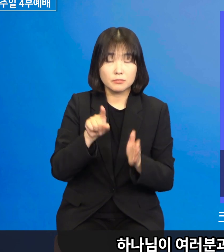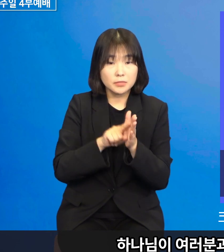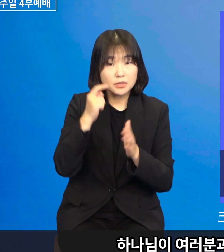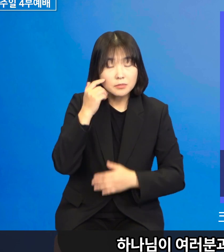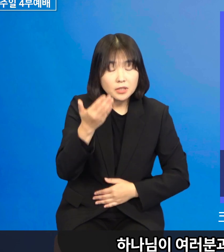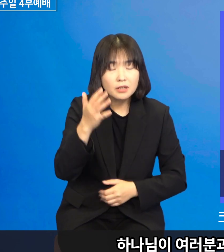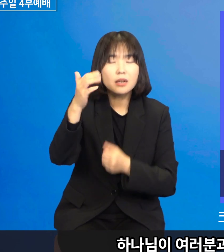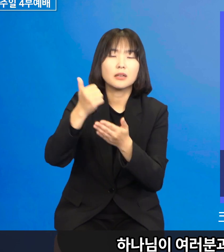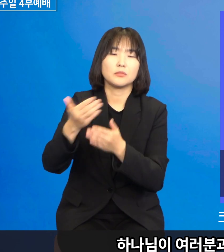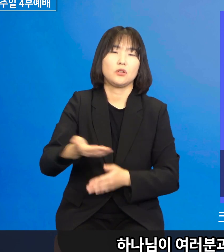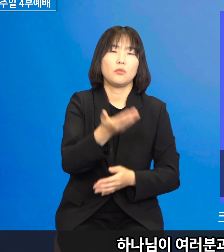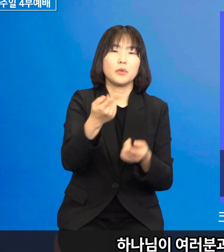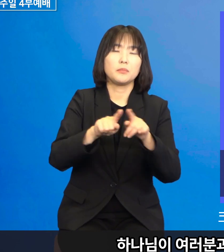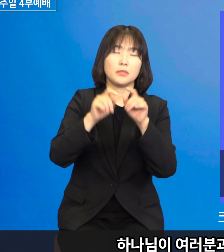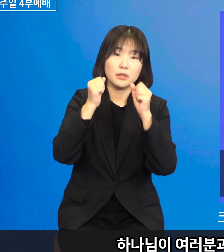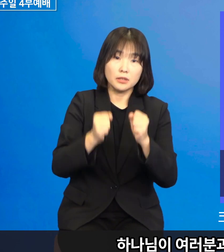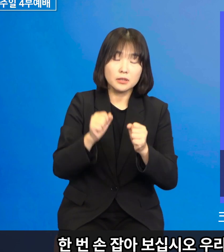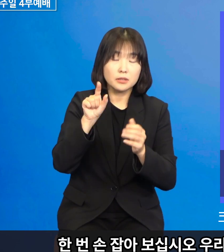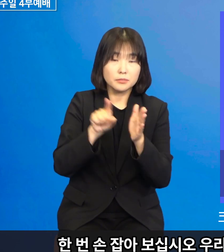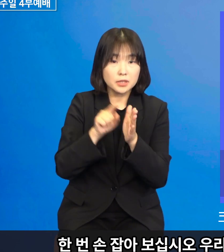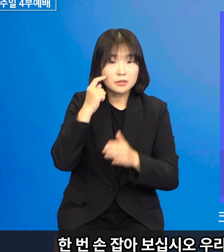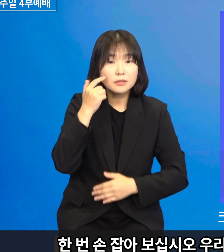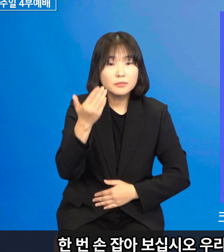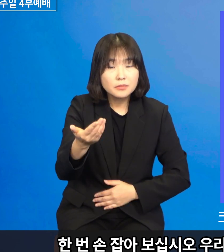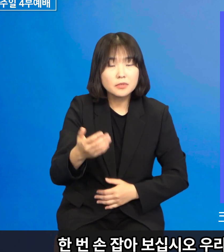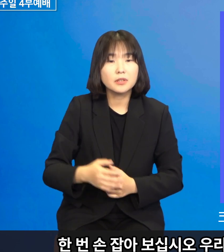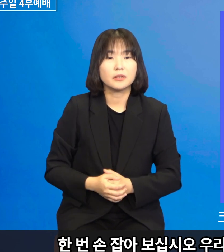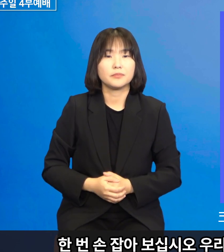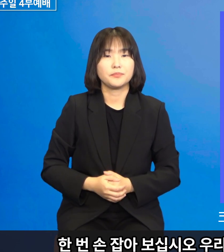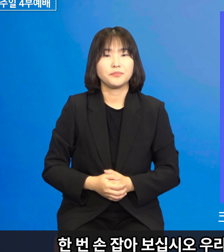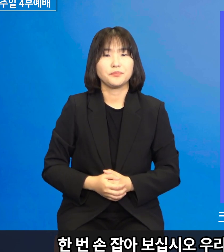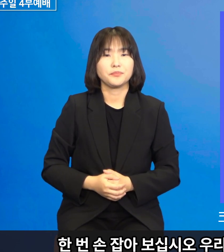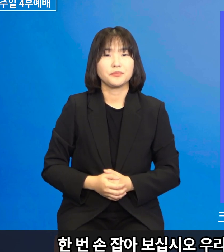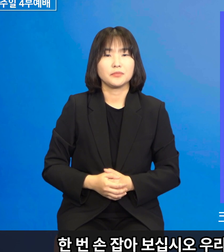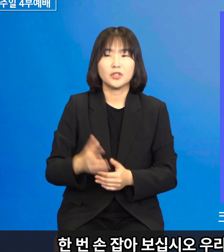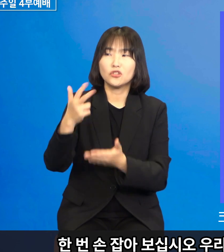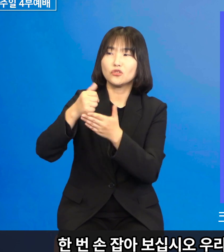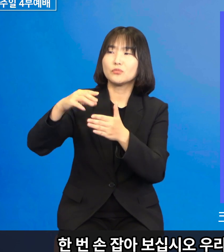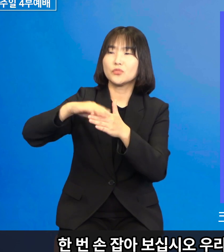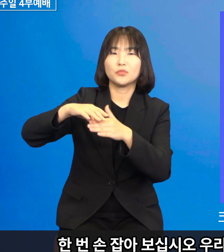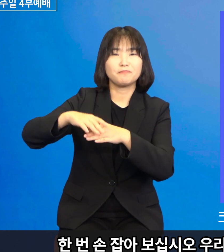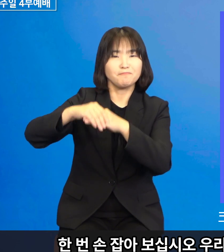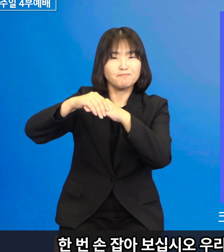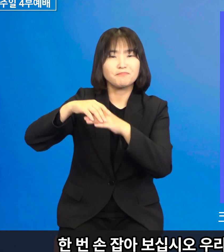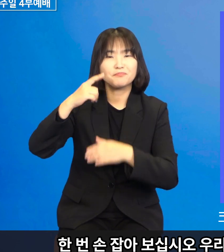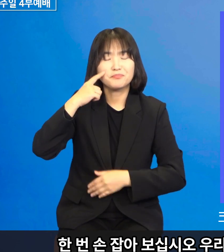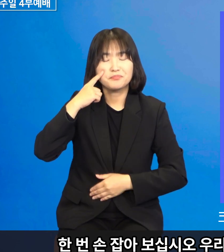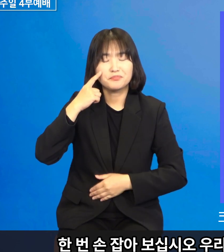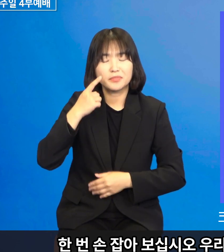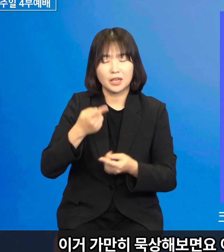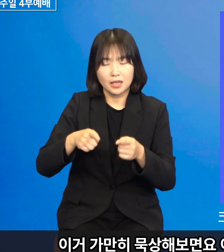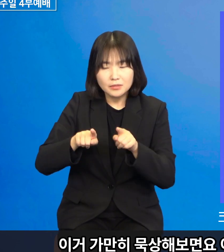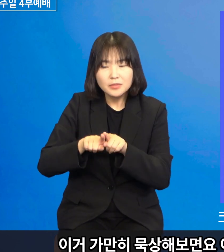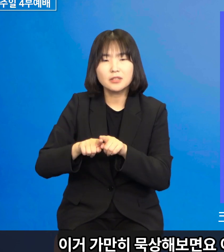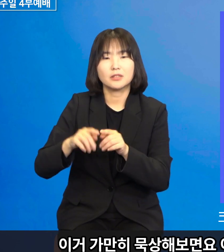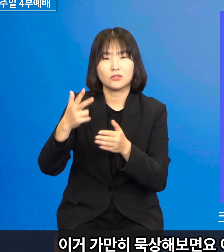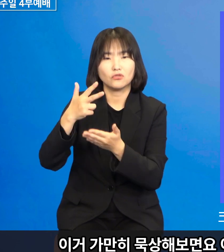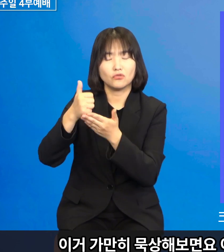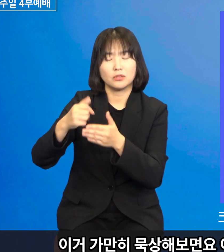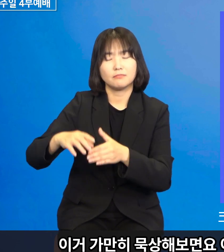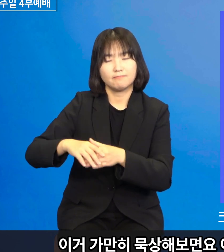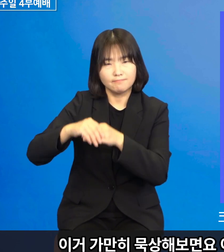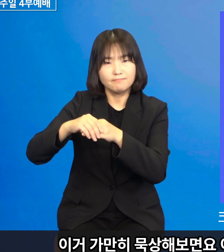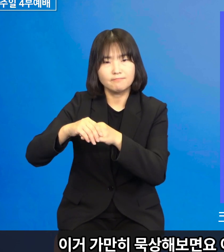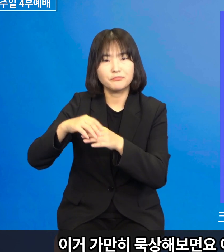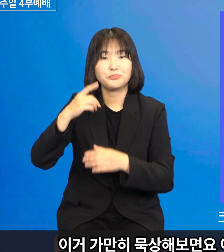여러분과 함께 계시는 것을 한번 손 잡아보십시오. 우리 주님의 손을 함께 하시는 주님. 이거 가만히